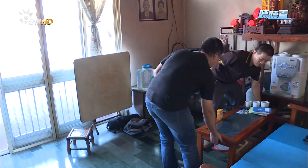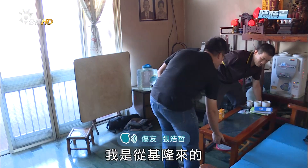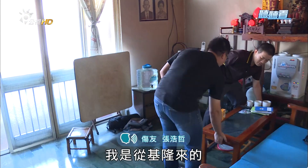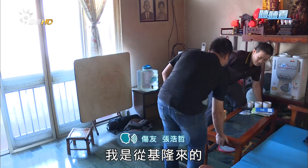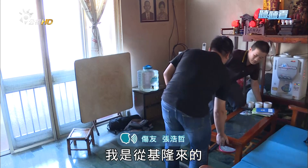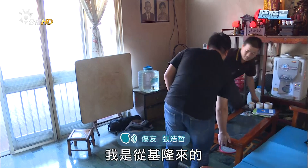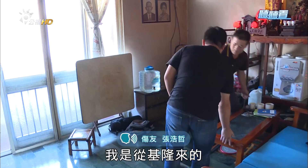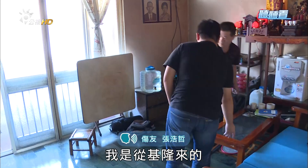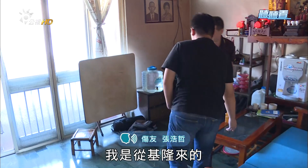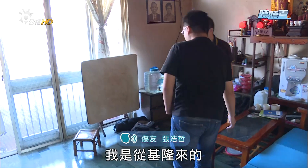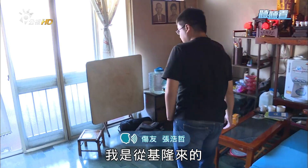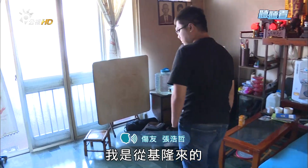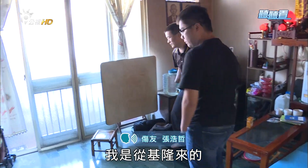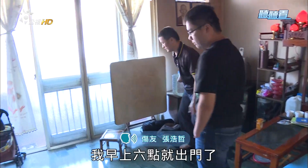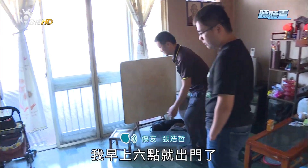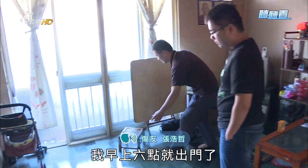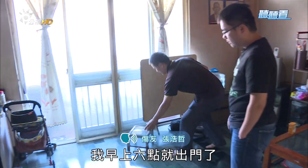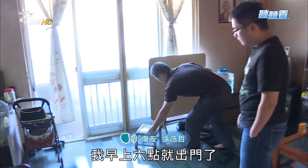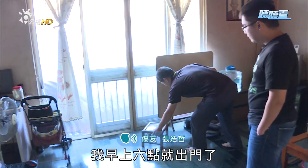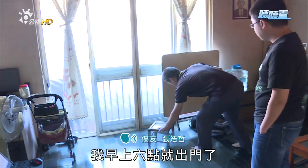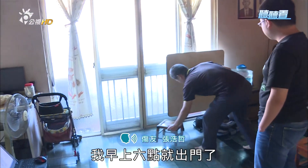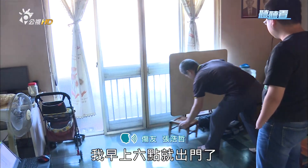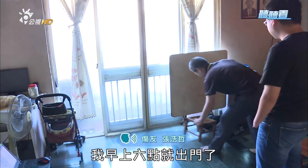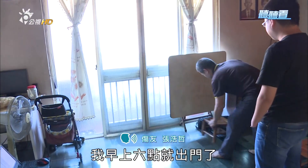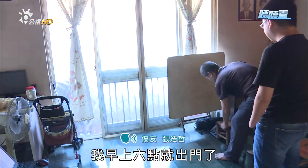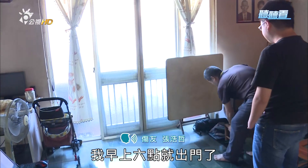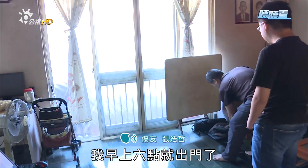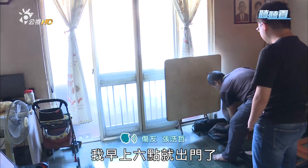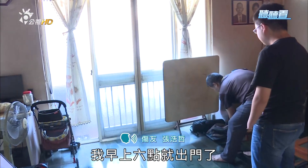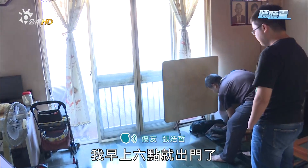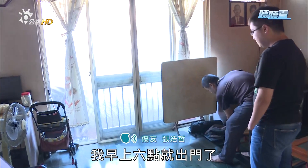我是从基隆来的，我早上6点就出门了。